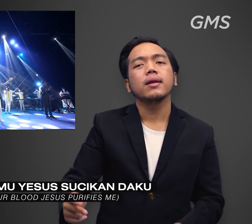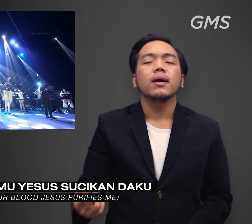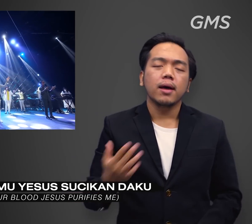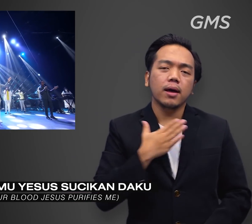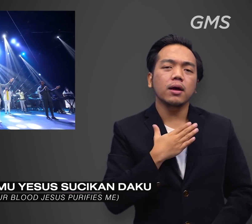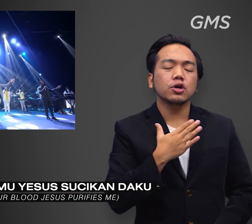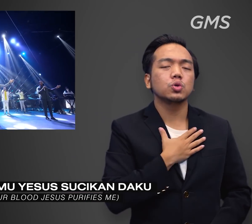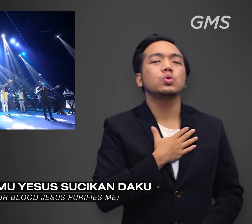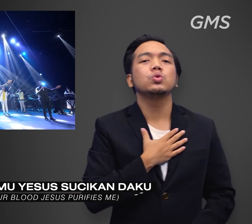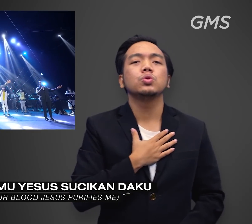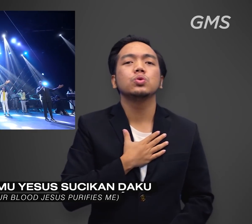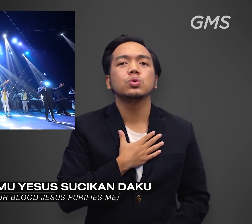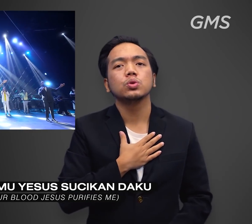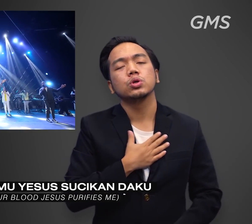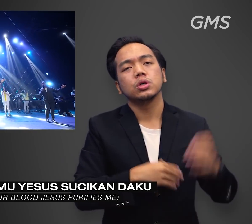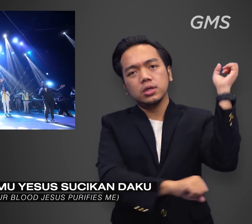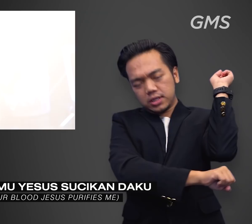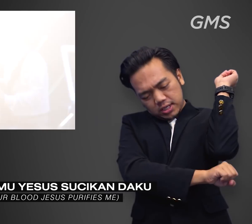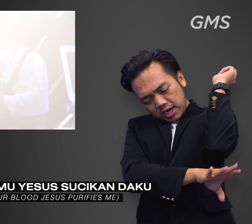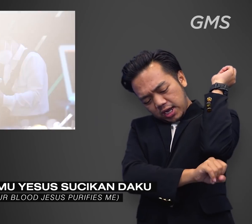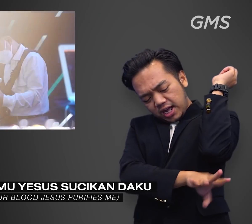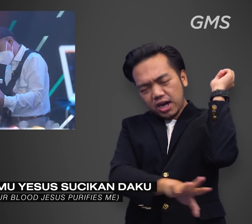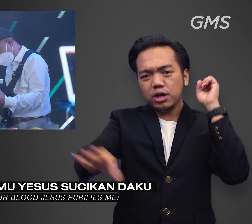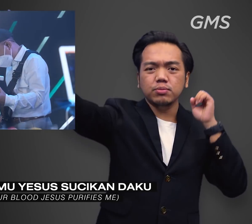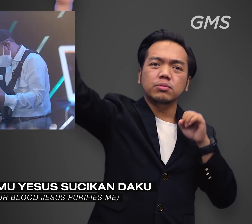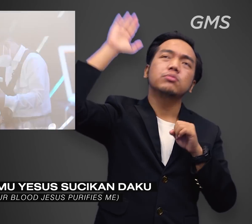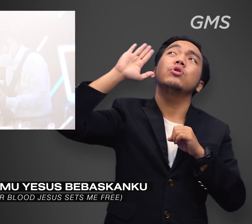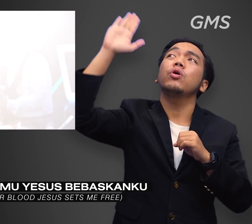Yesus sucikan aku,